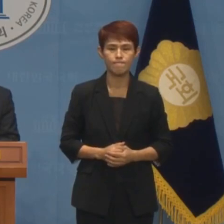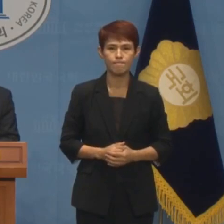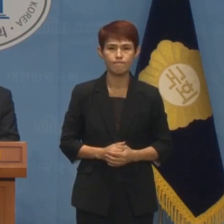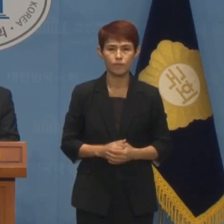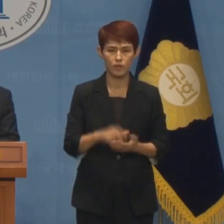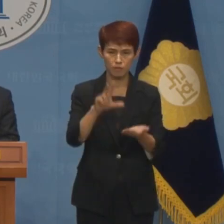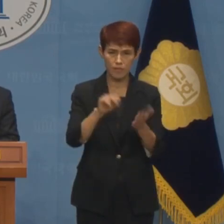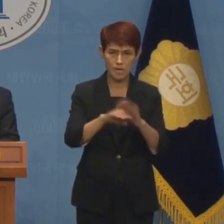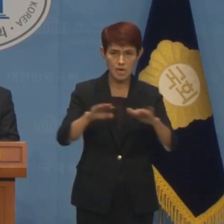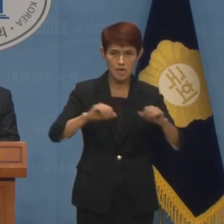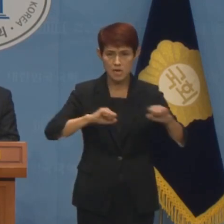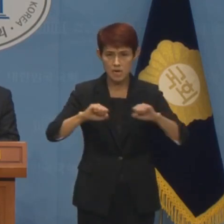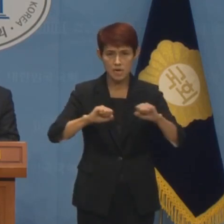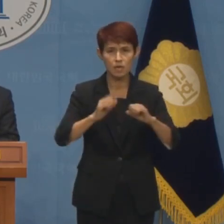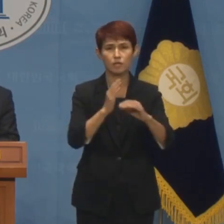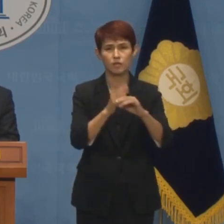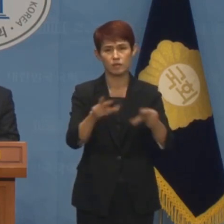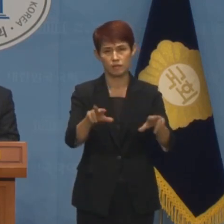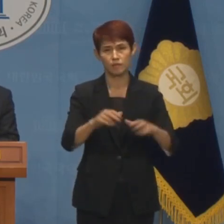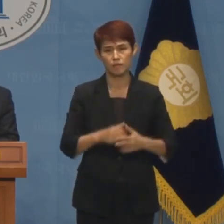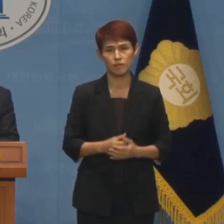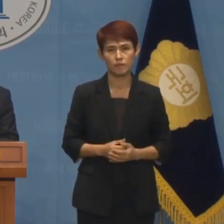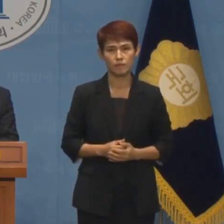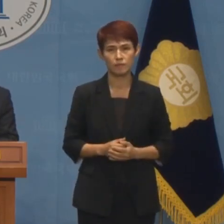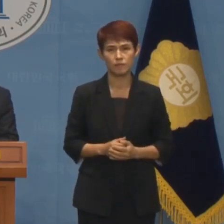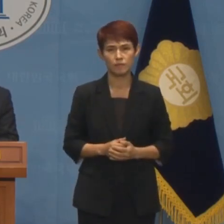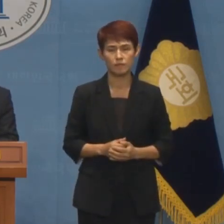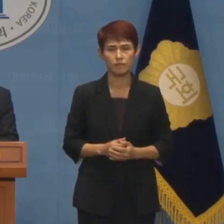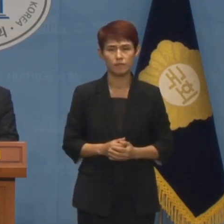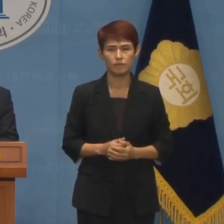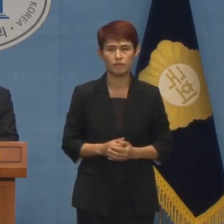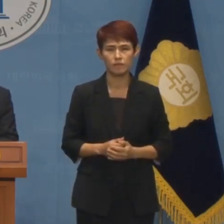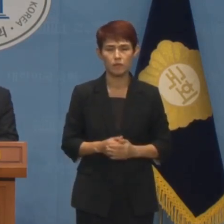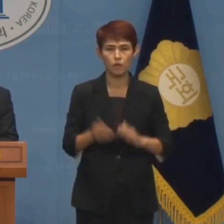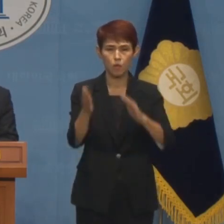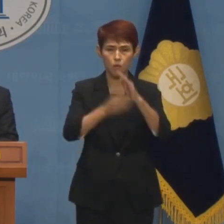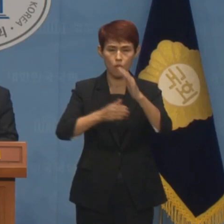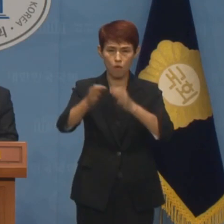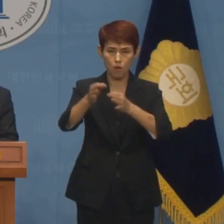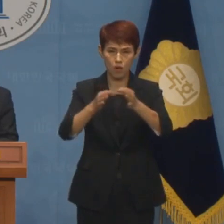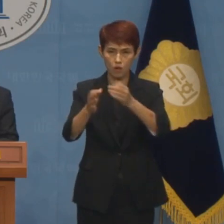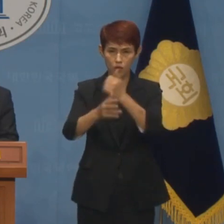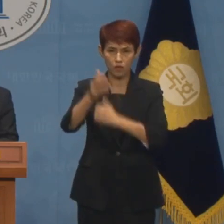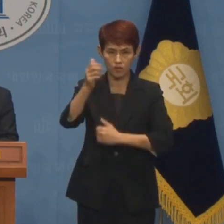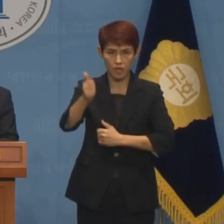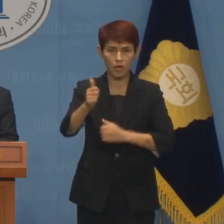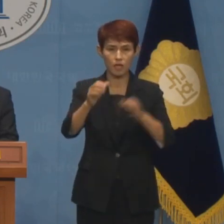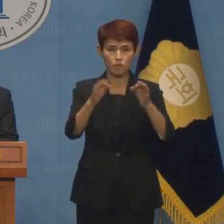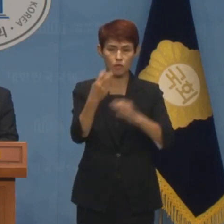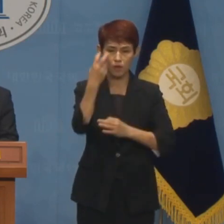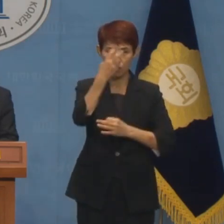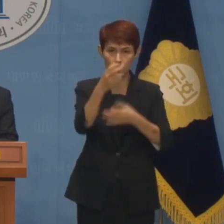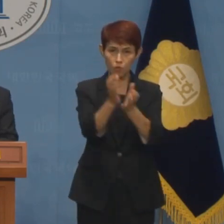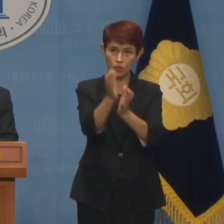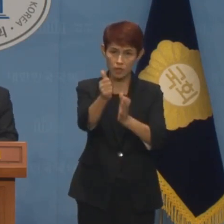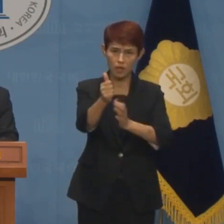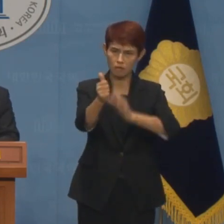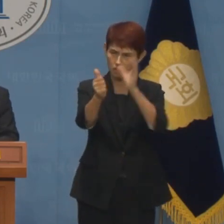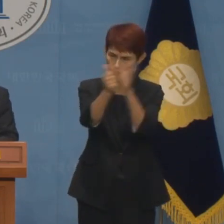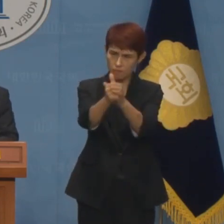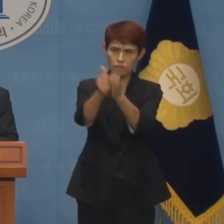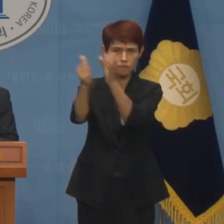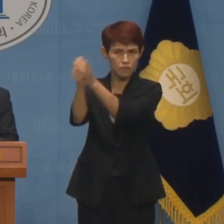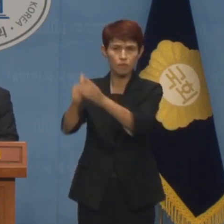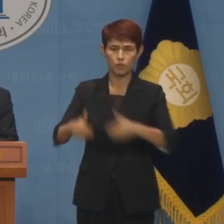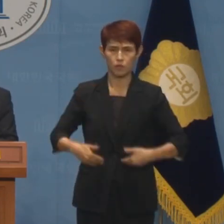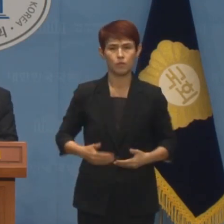대책을 불안불안 내놓고 있는 우리 금융감독원장과 공정거래위원장은 이 사태에 대해서 책임을 져야 됩니다.